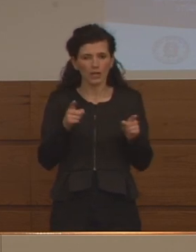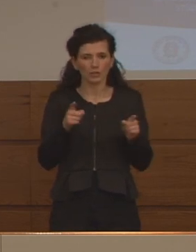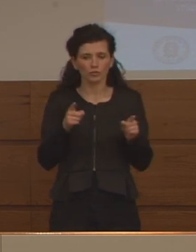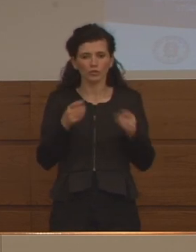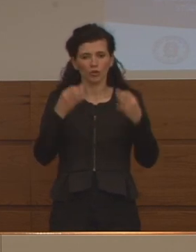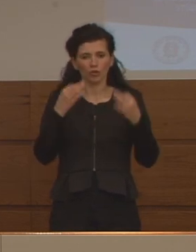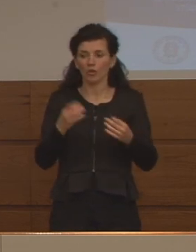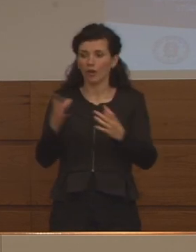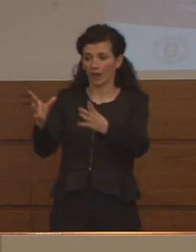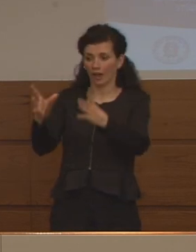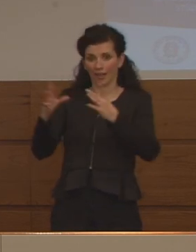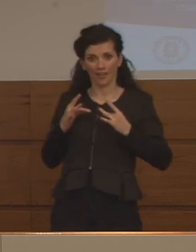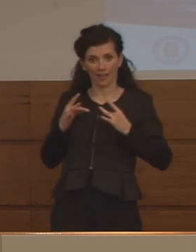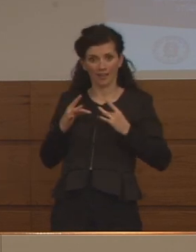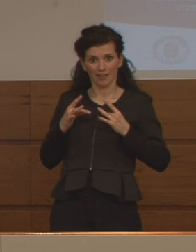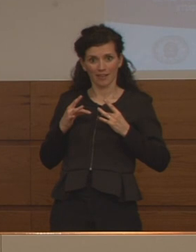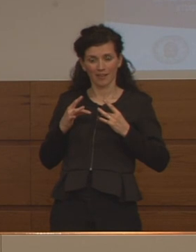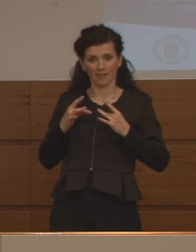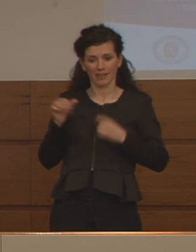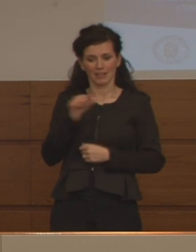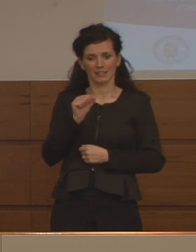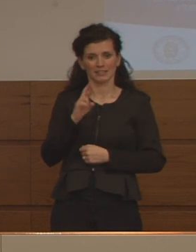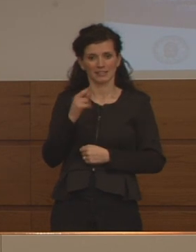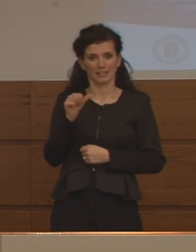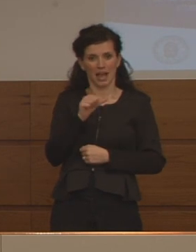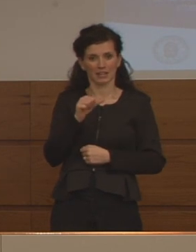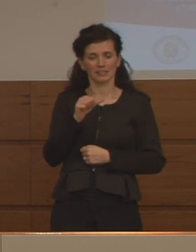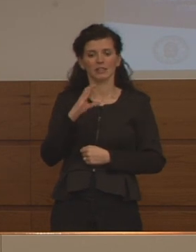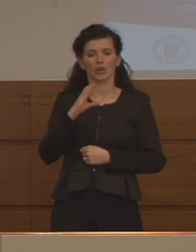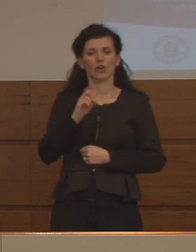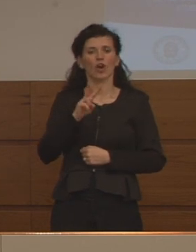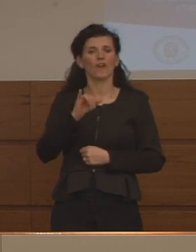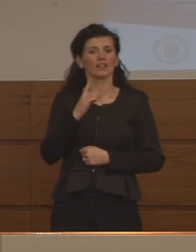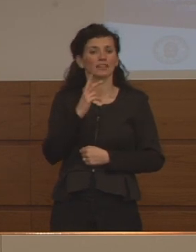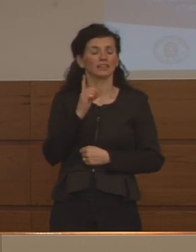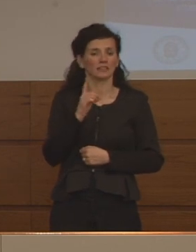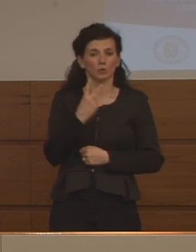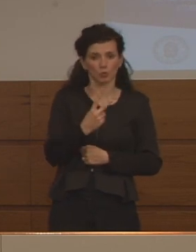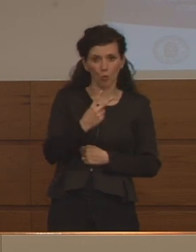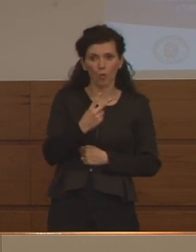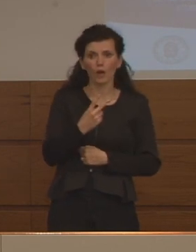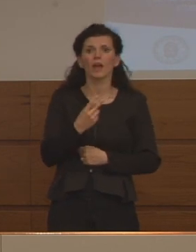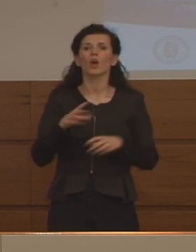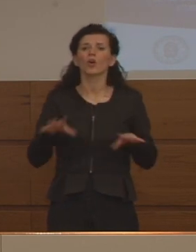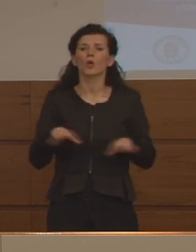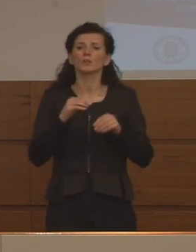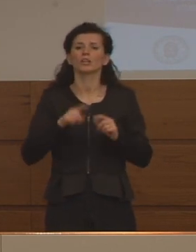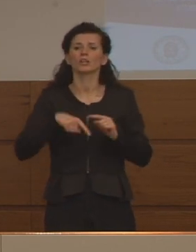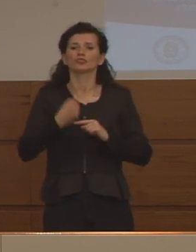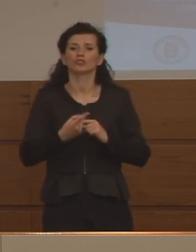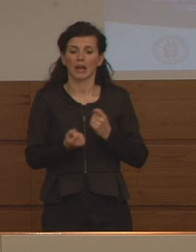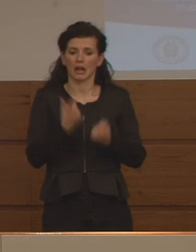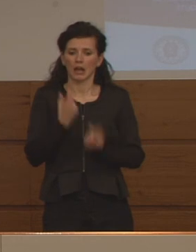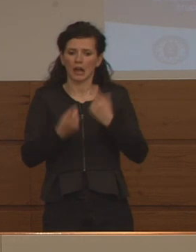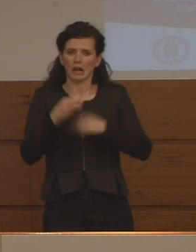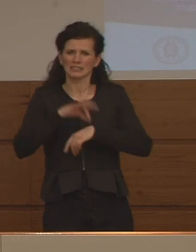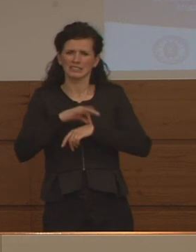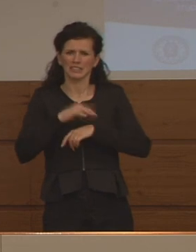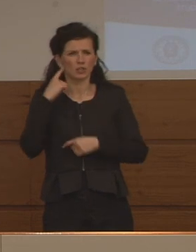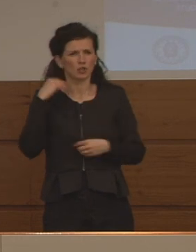sachs co v2 a quando presenta sintomi a quando poi viene valutato con il